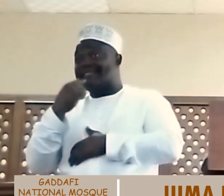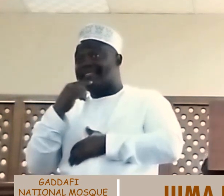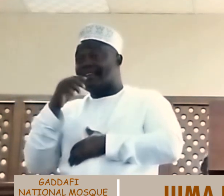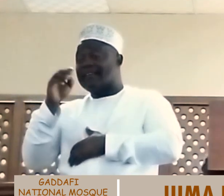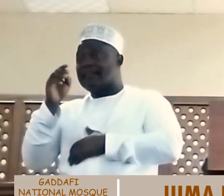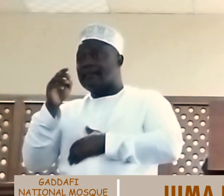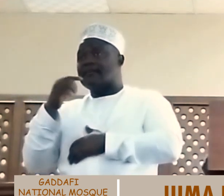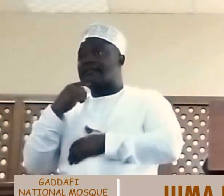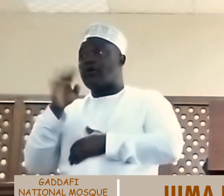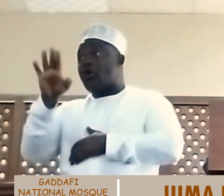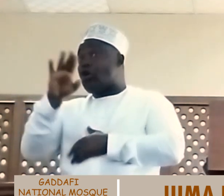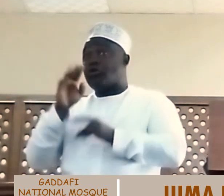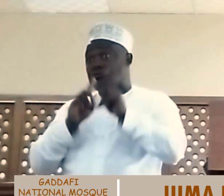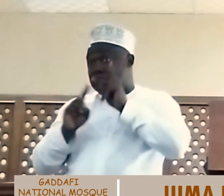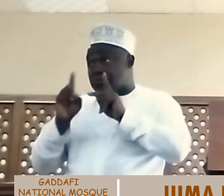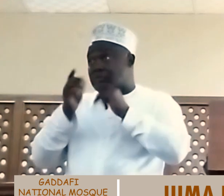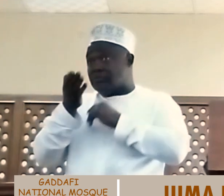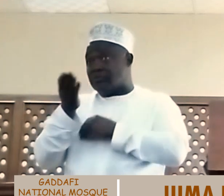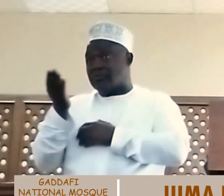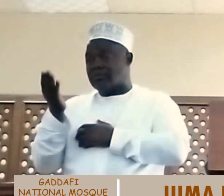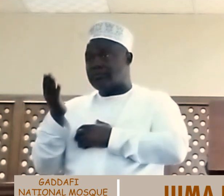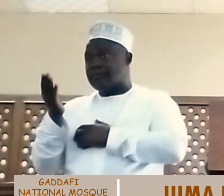nti